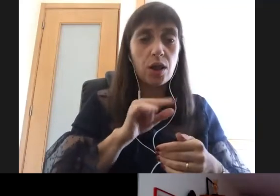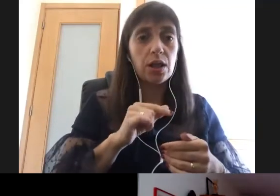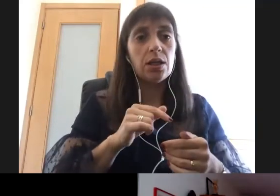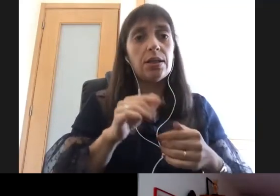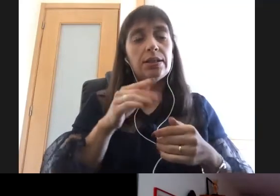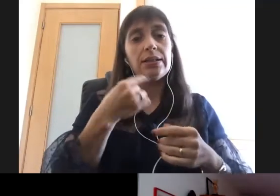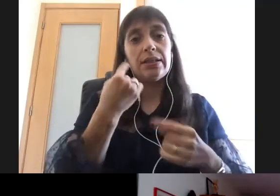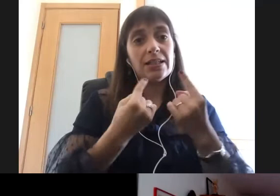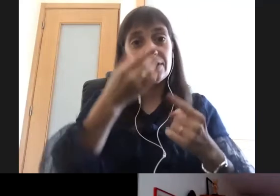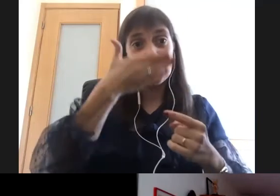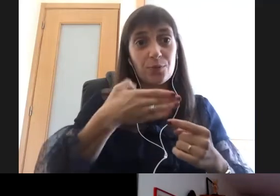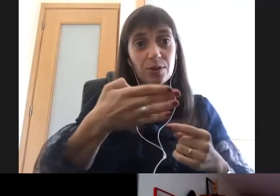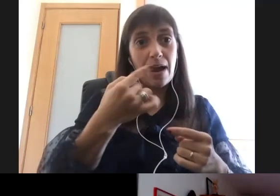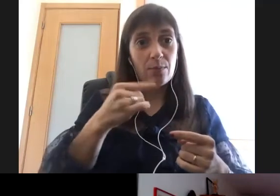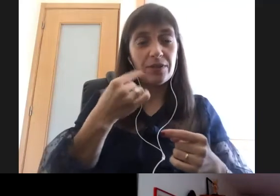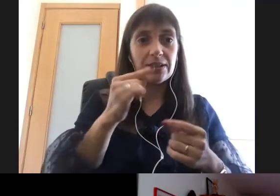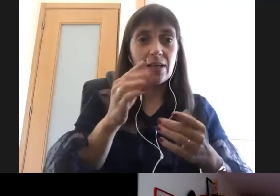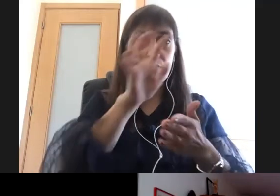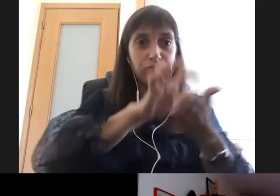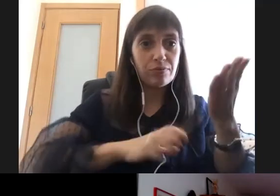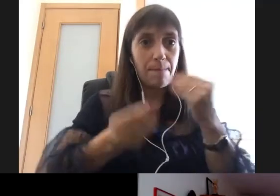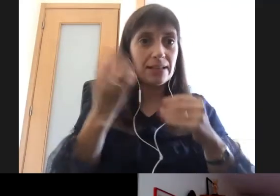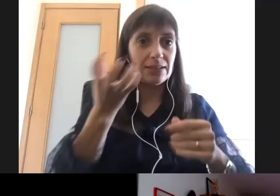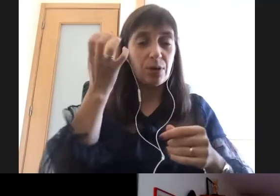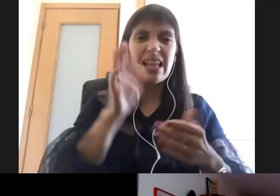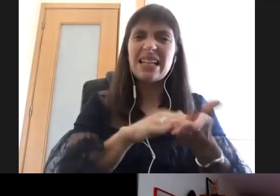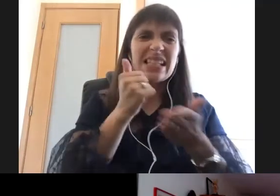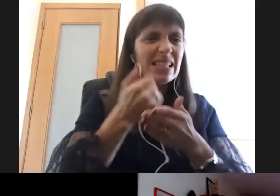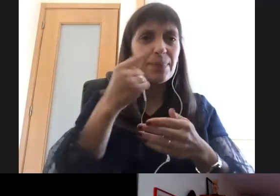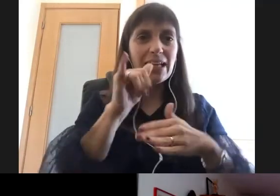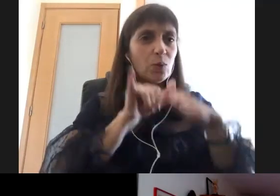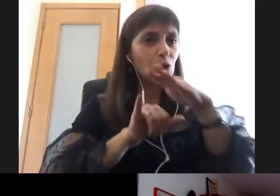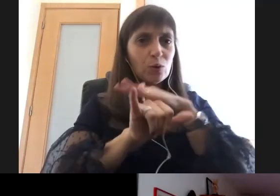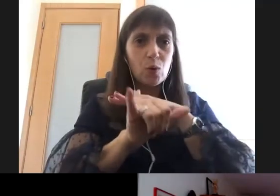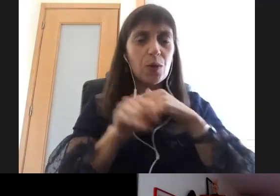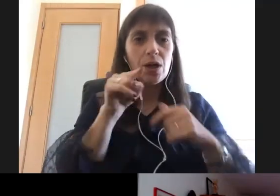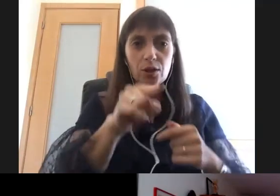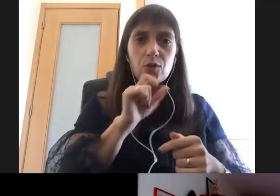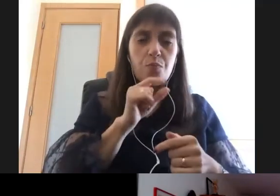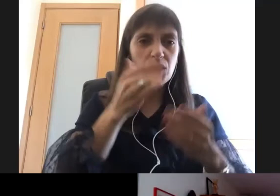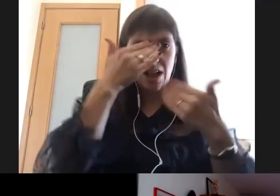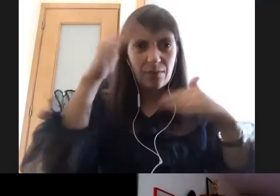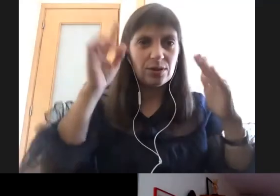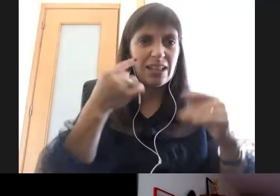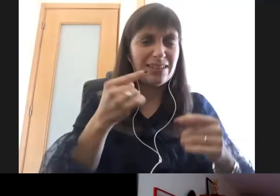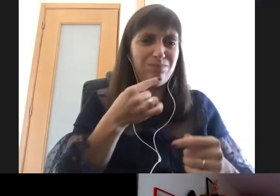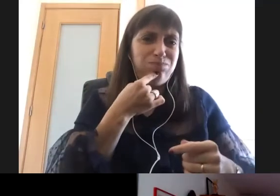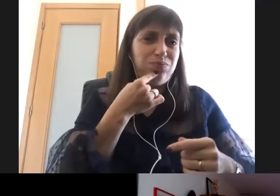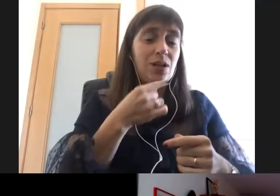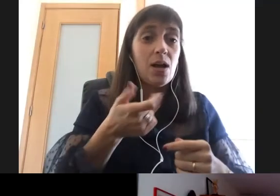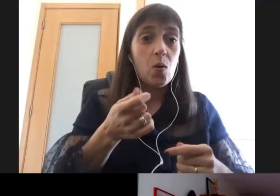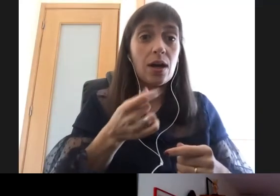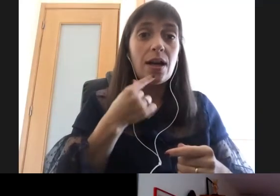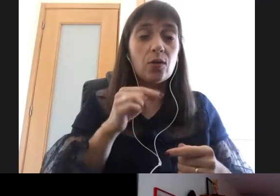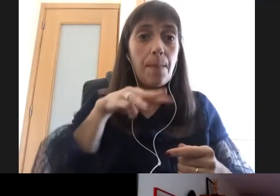um pouco mais robusta. É a presença frequente no YouTube, ou seja, tem quase lugar cativo num canal chamado My News,